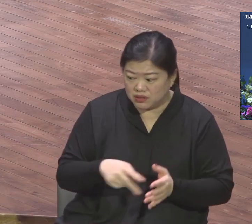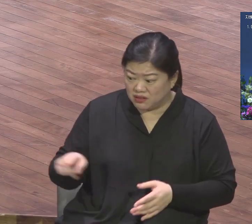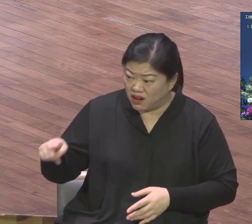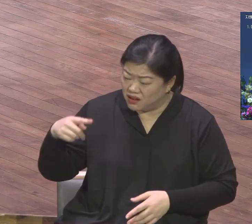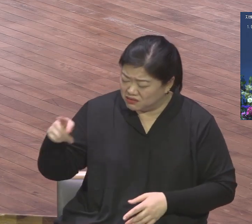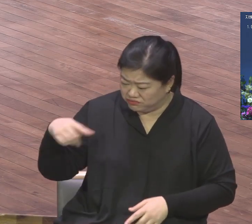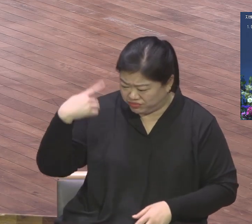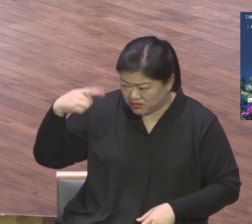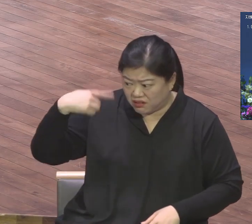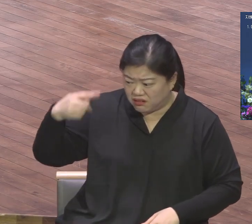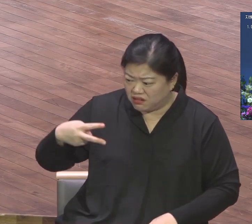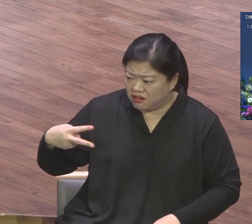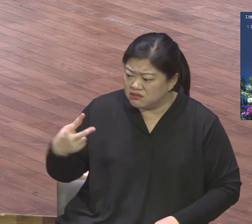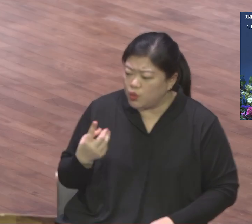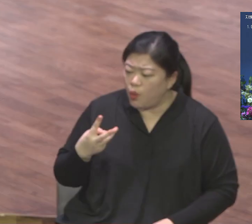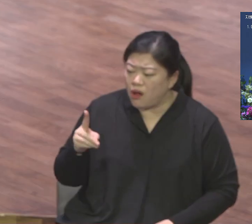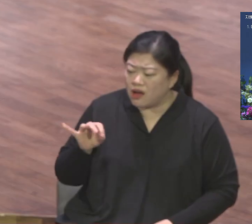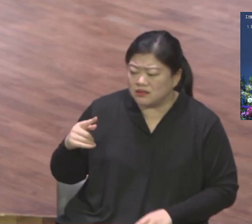저 정상 아니네 저거.